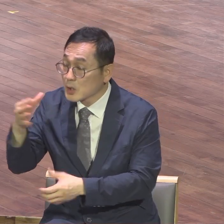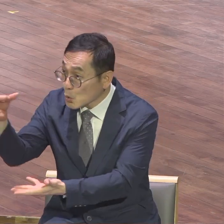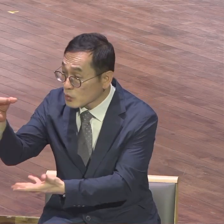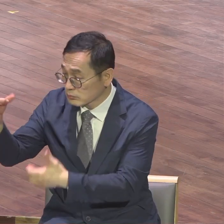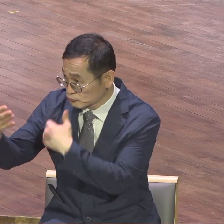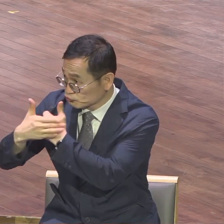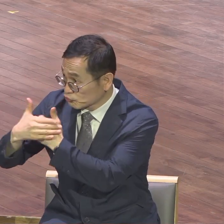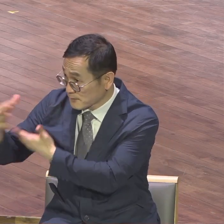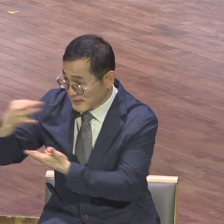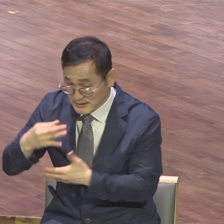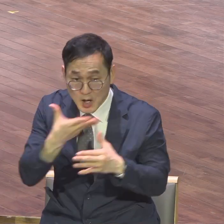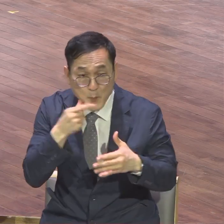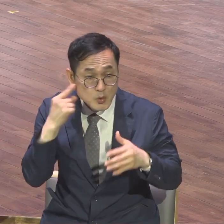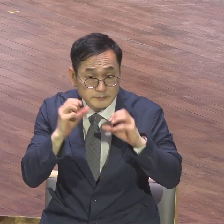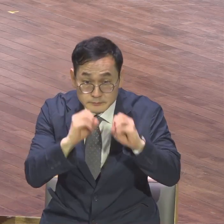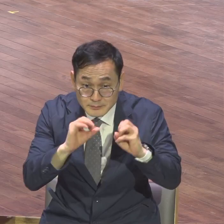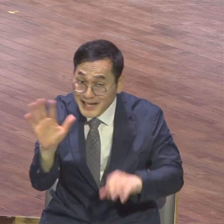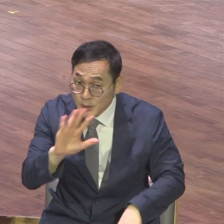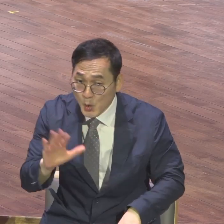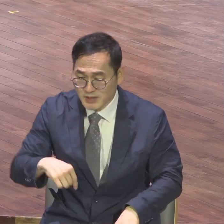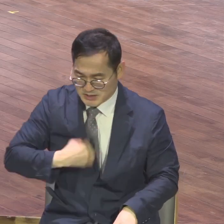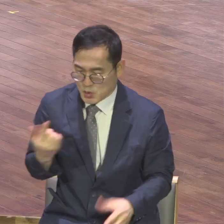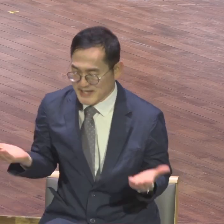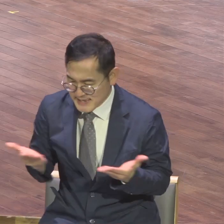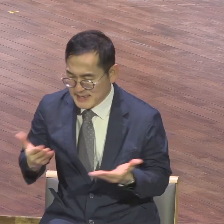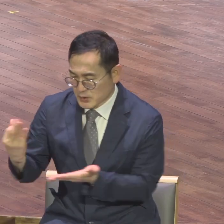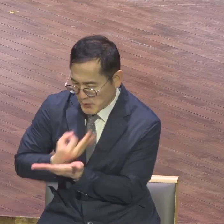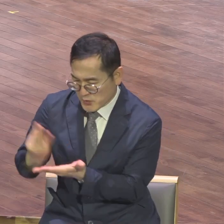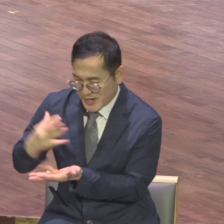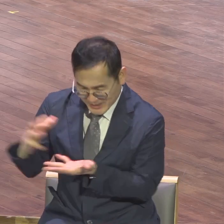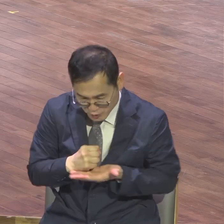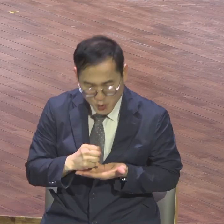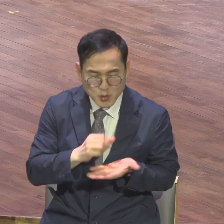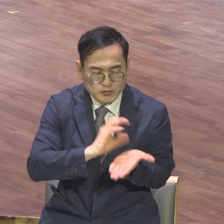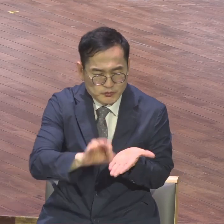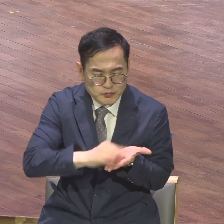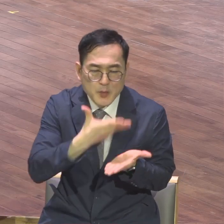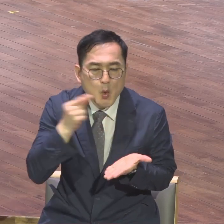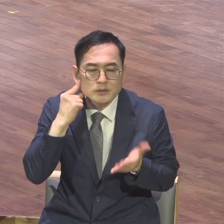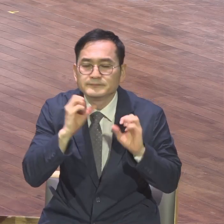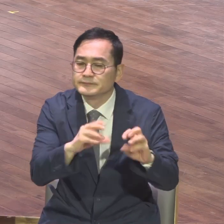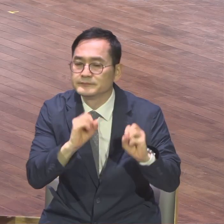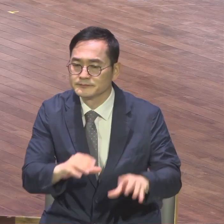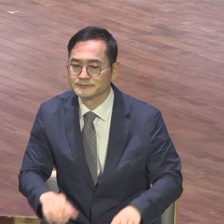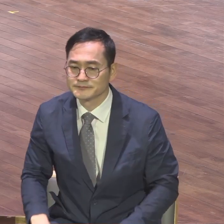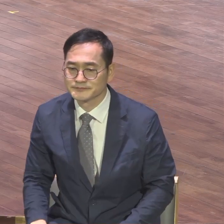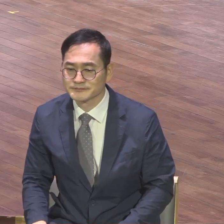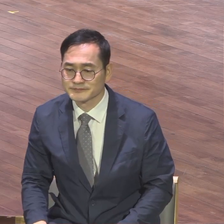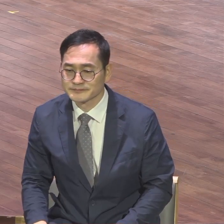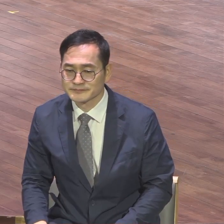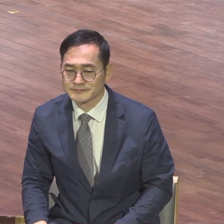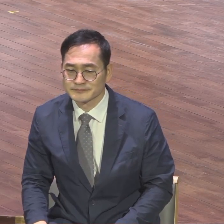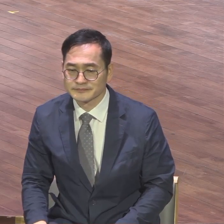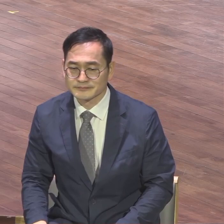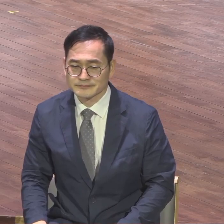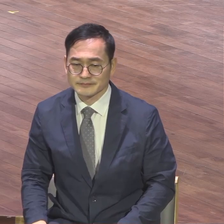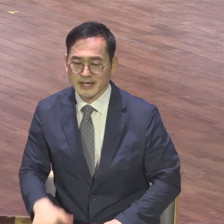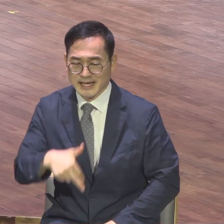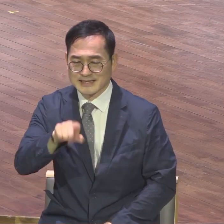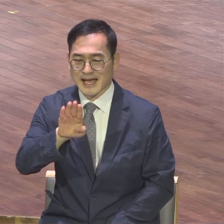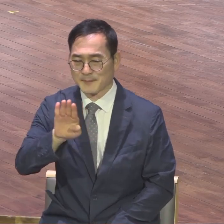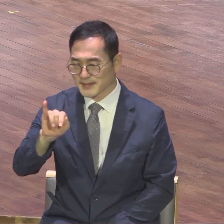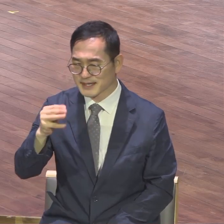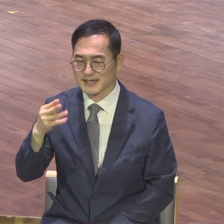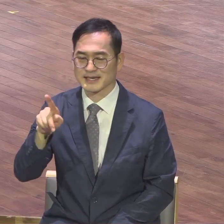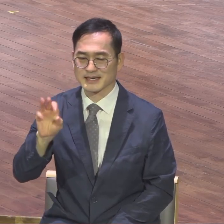것을 자비랑 선교. 자비랑 선교. 이걸 용어를 뭐라 하냐? 텐트 메이커. 그렇게 말합니다. 자비랑